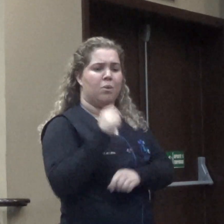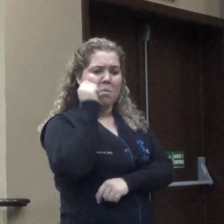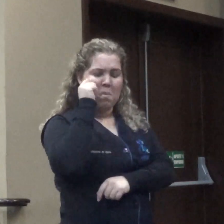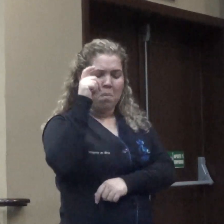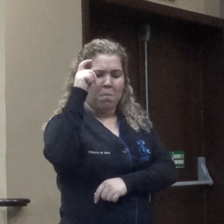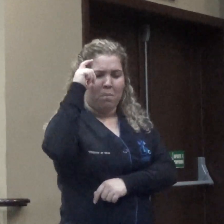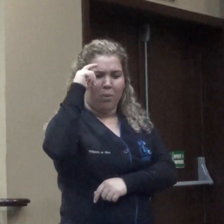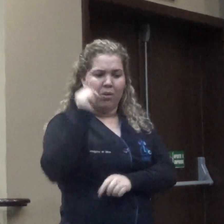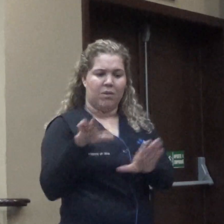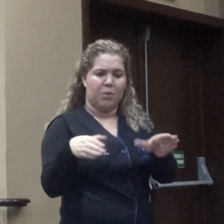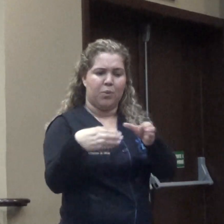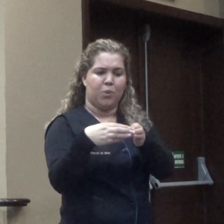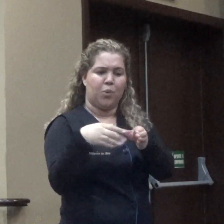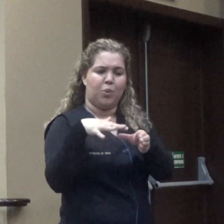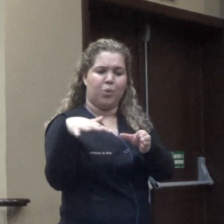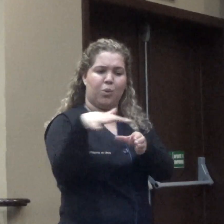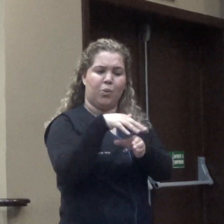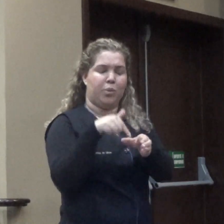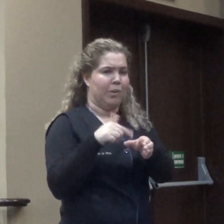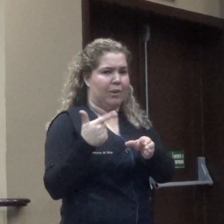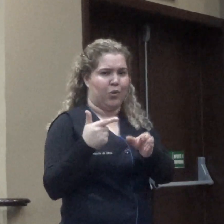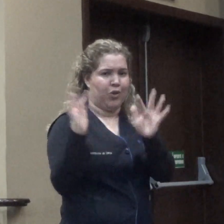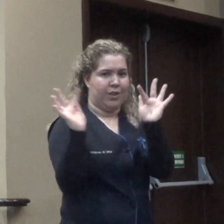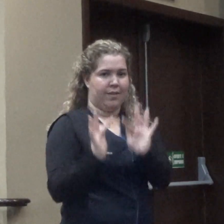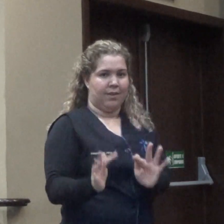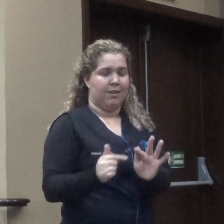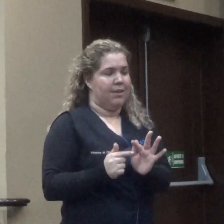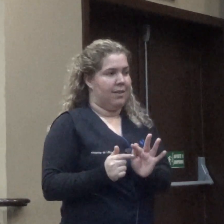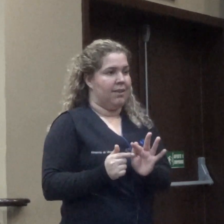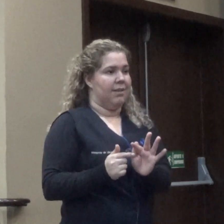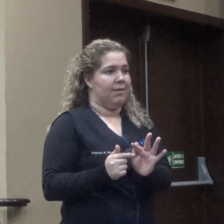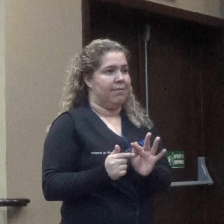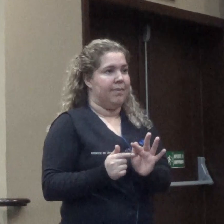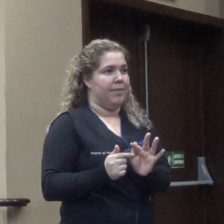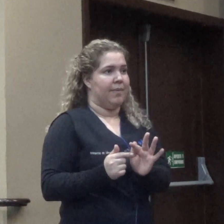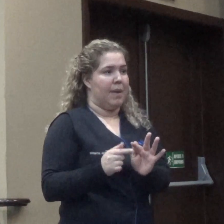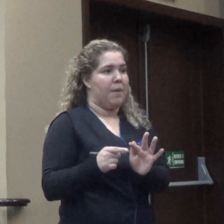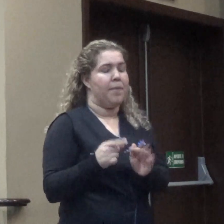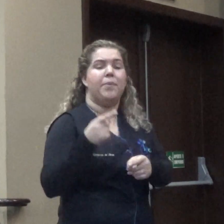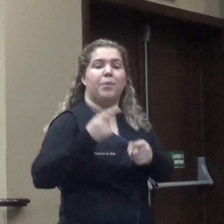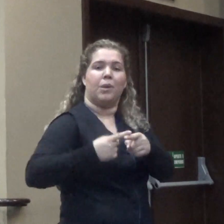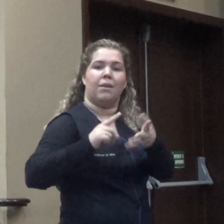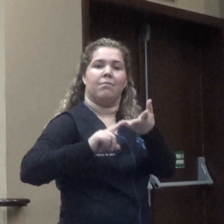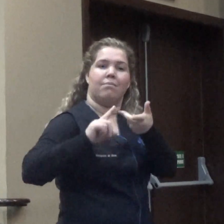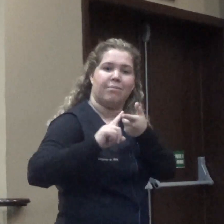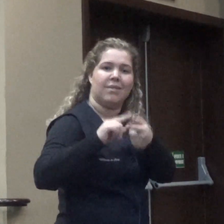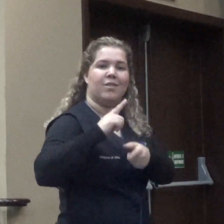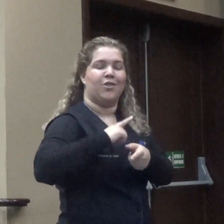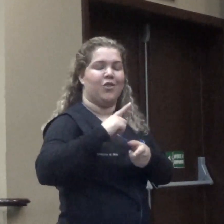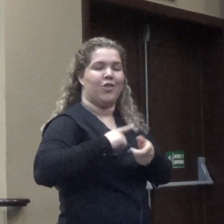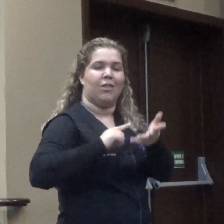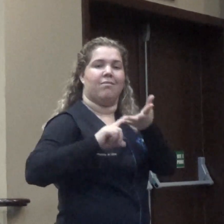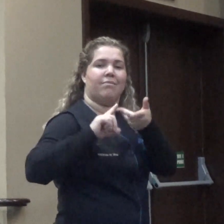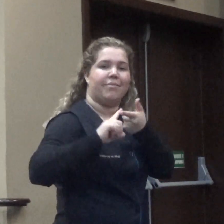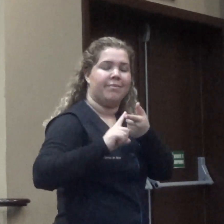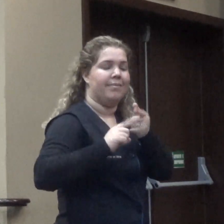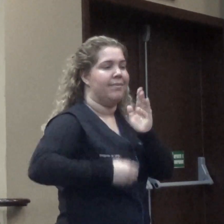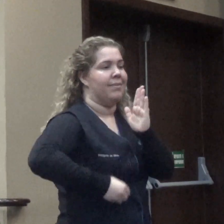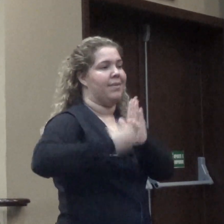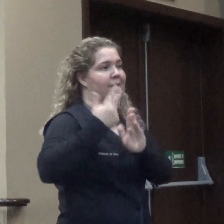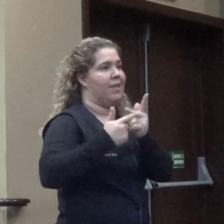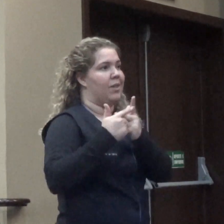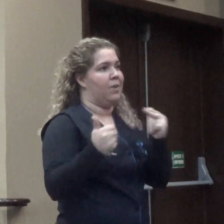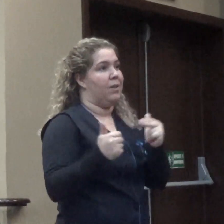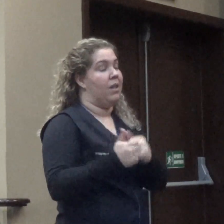atenção, porque as pessoas se tornam infelizes. Então, quando a gente faz um seminário como esse